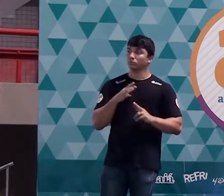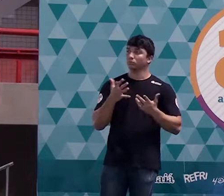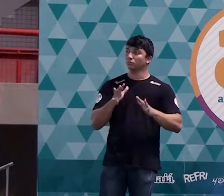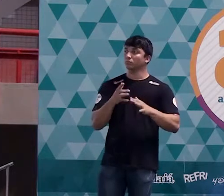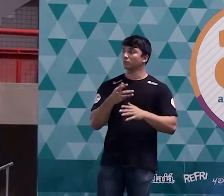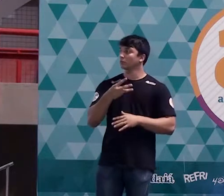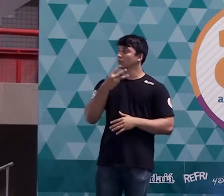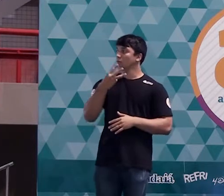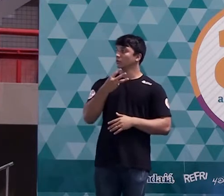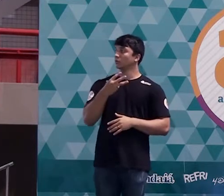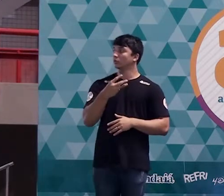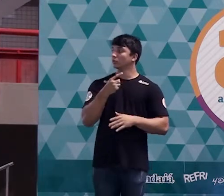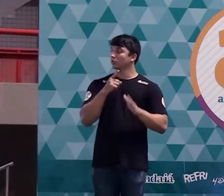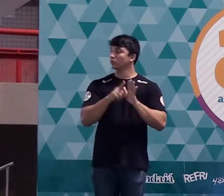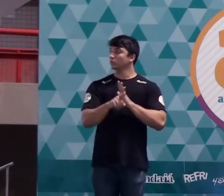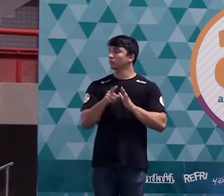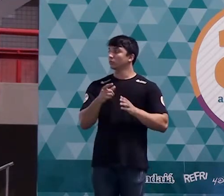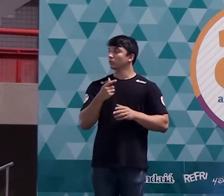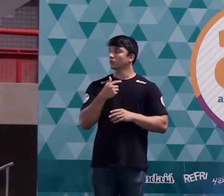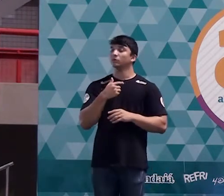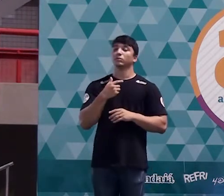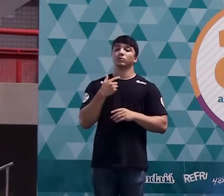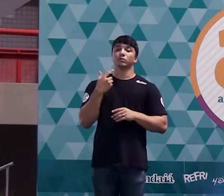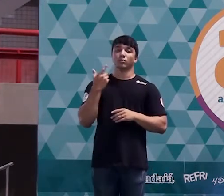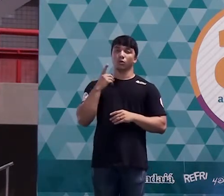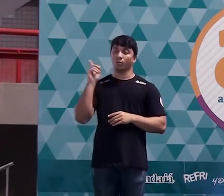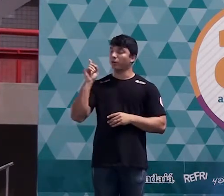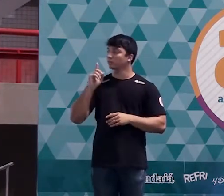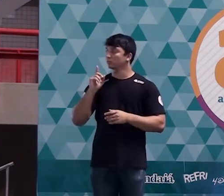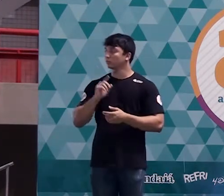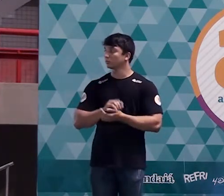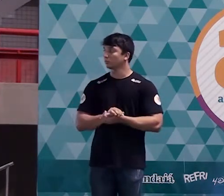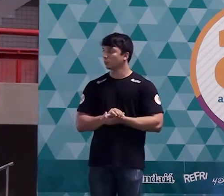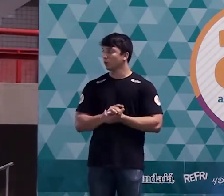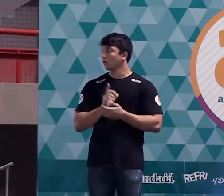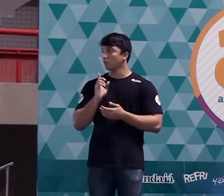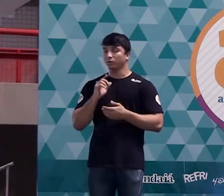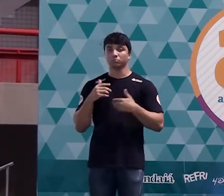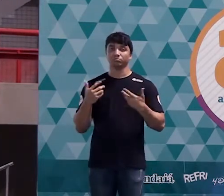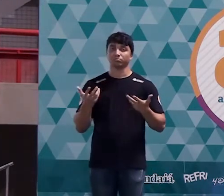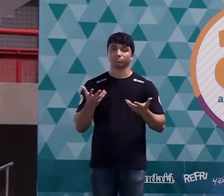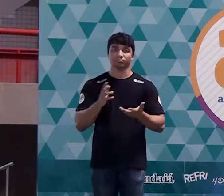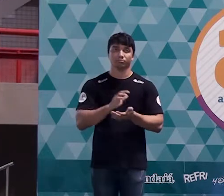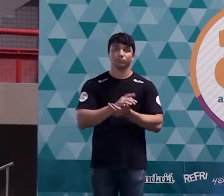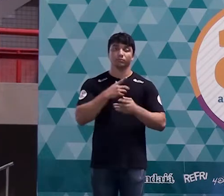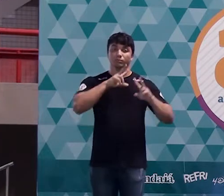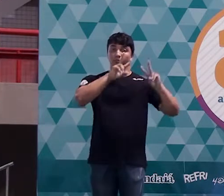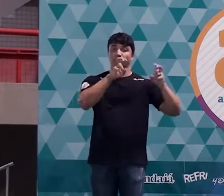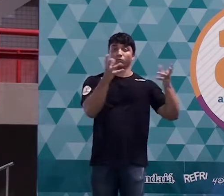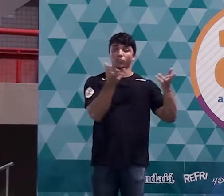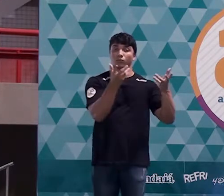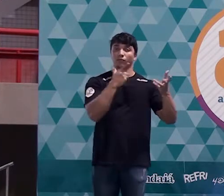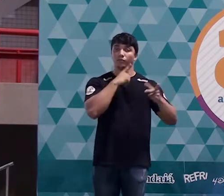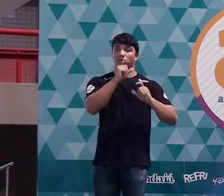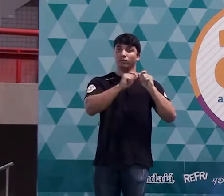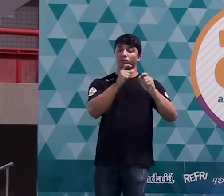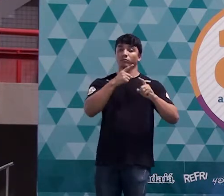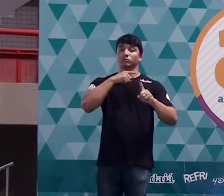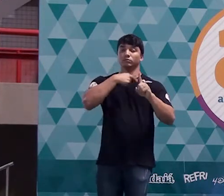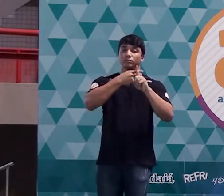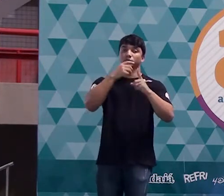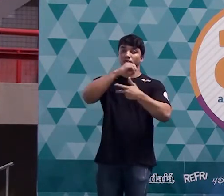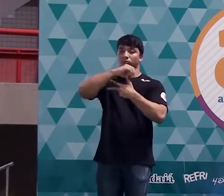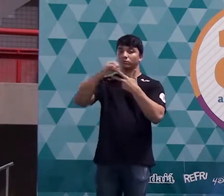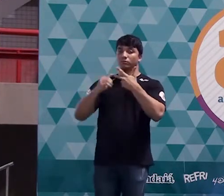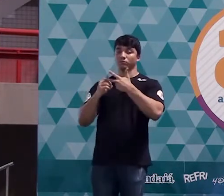menos 3 questões na prova do Enem. Gente, esse assunto de hoje é o que cai mais na prova do